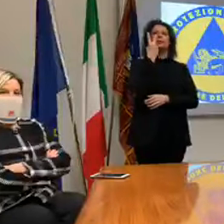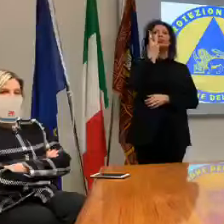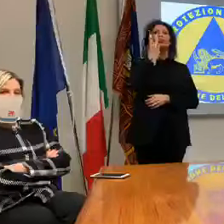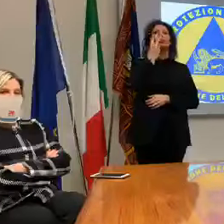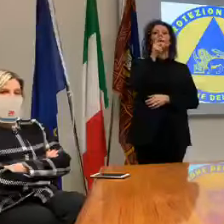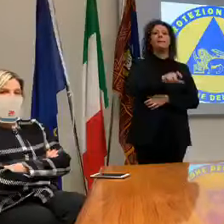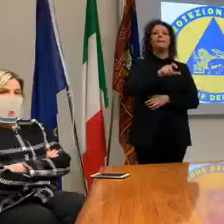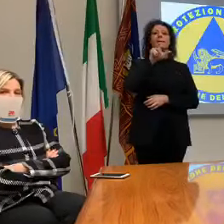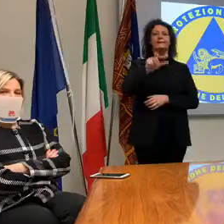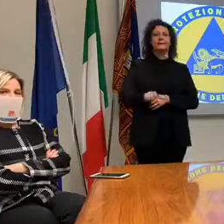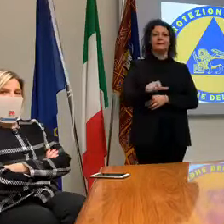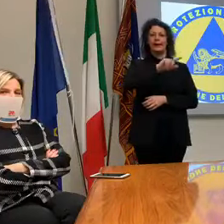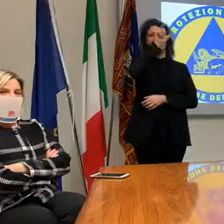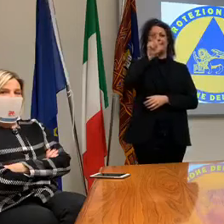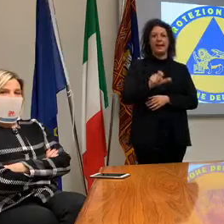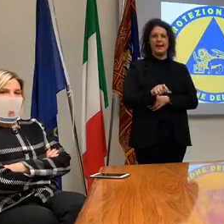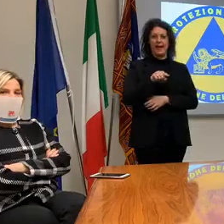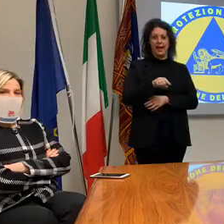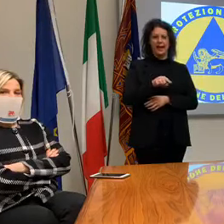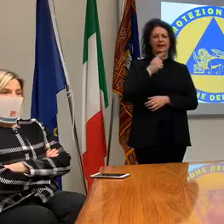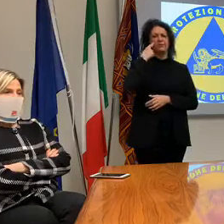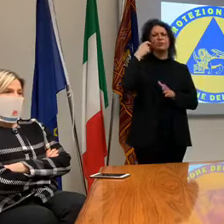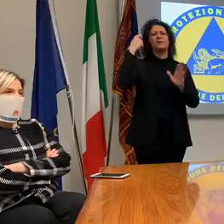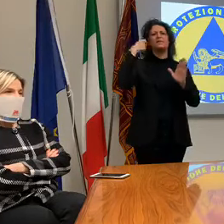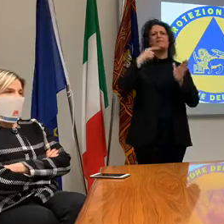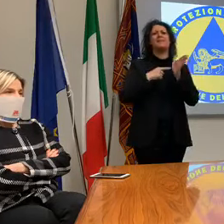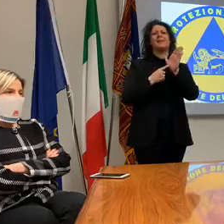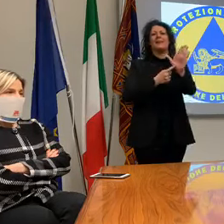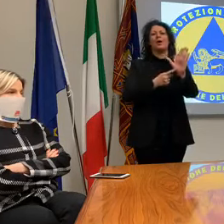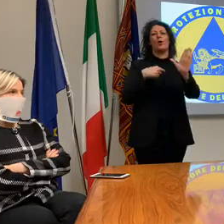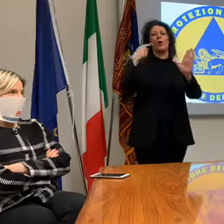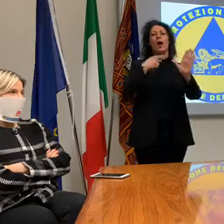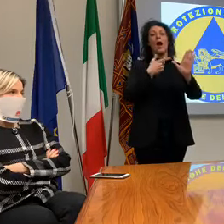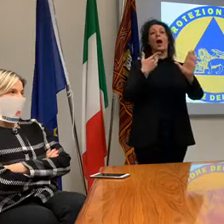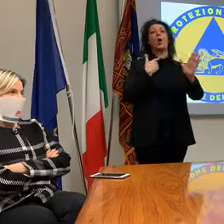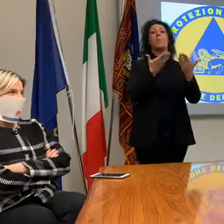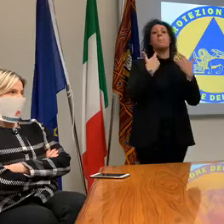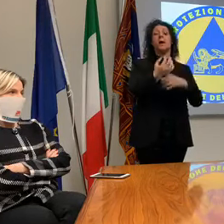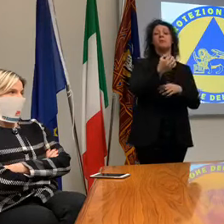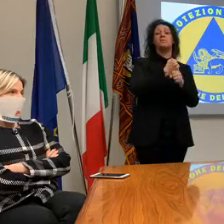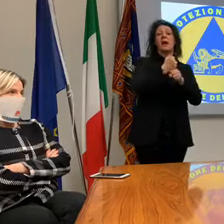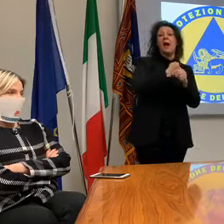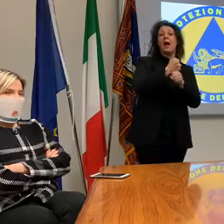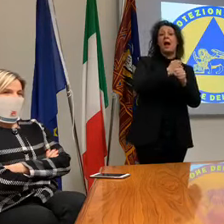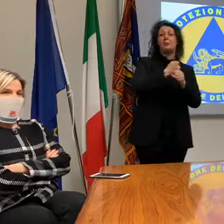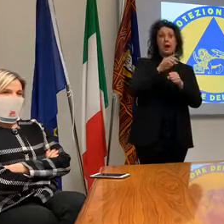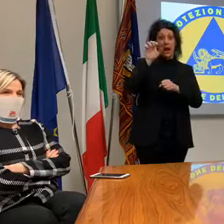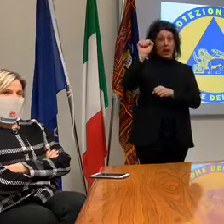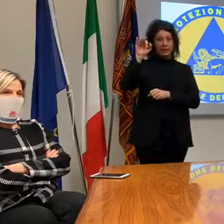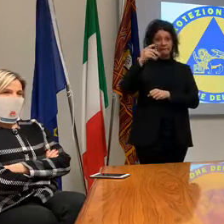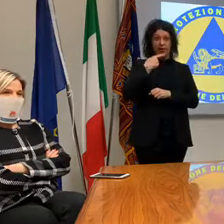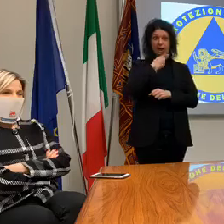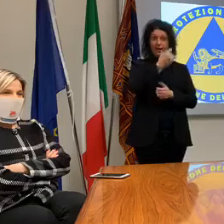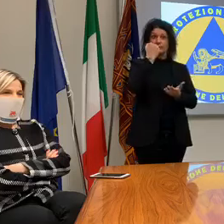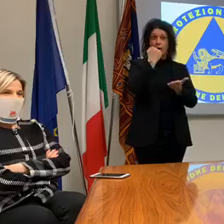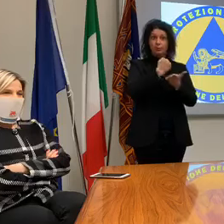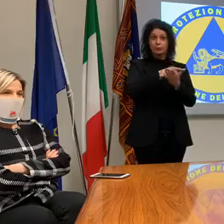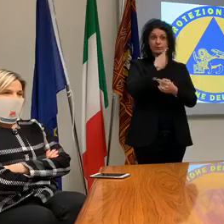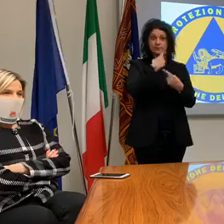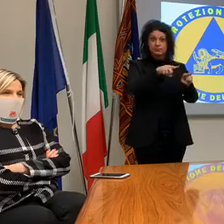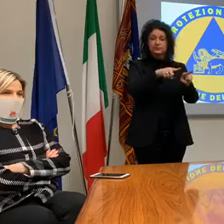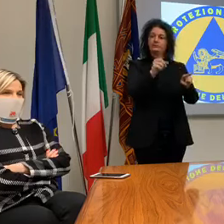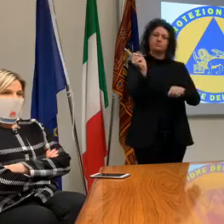aeroporto a Mosca che dimostravano che andavano a comprarlo. Ecco, l'AIFA non è che si è posto il problema di autorizzare la sperimentazione di quello, perché sapeva già